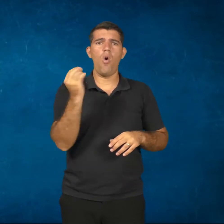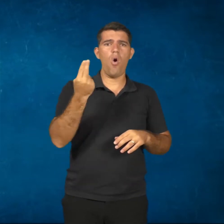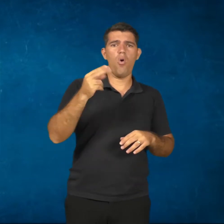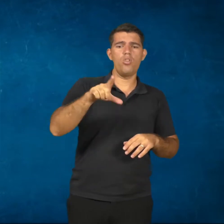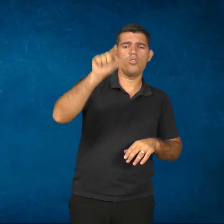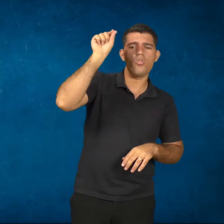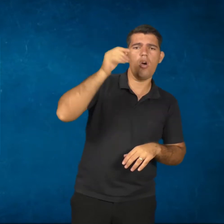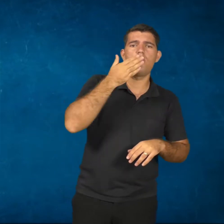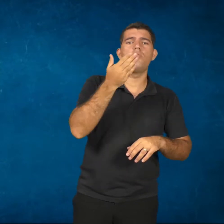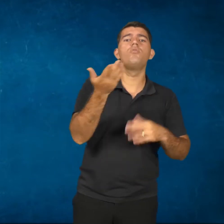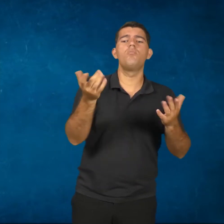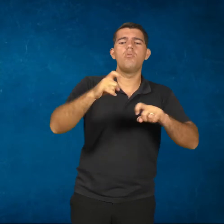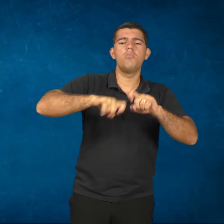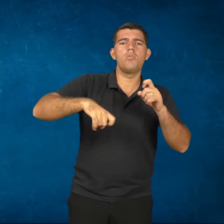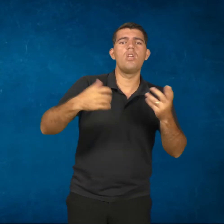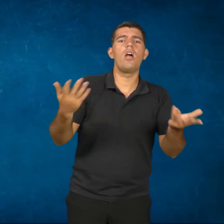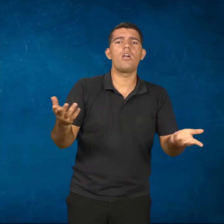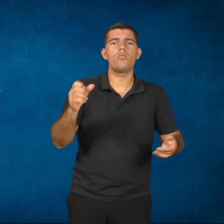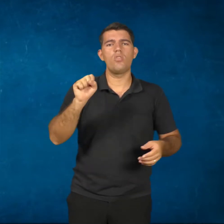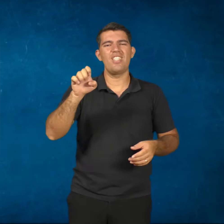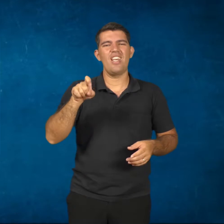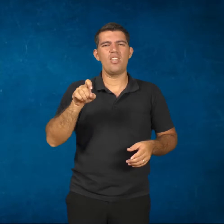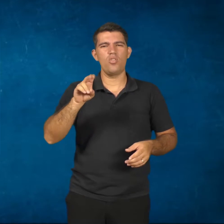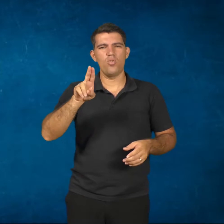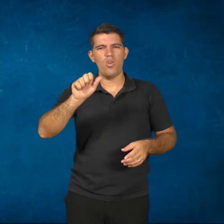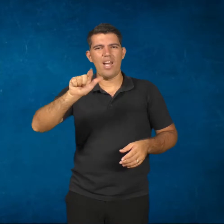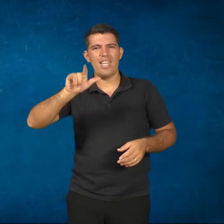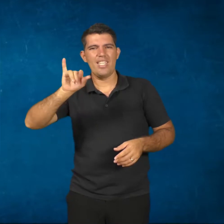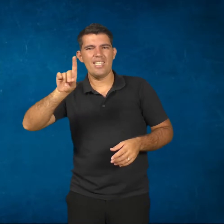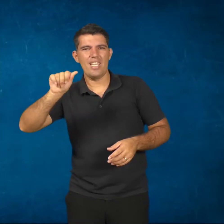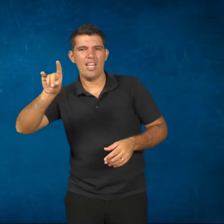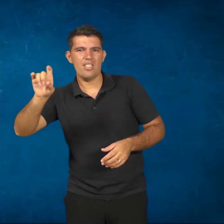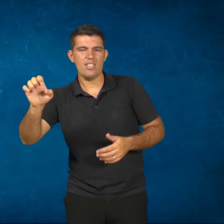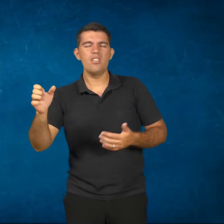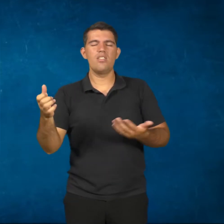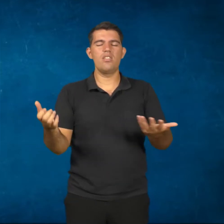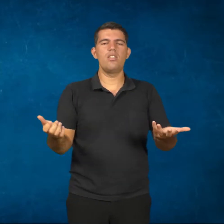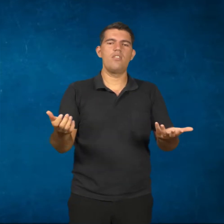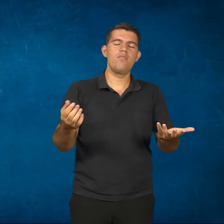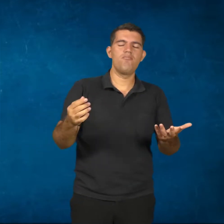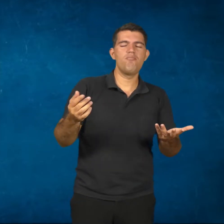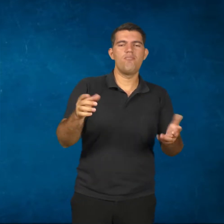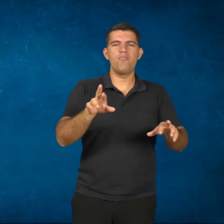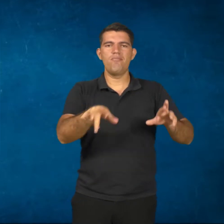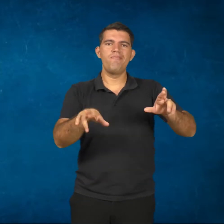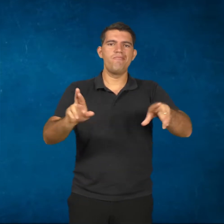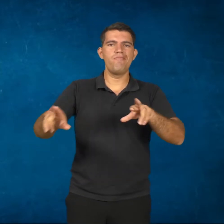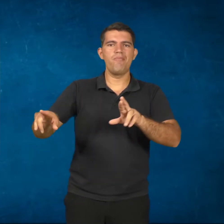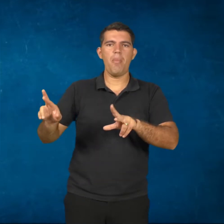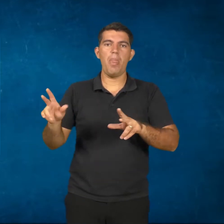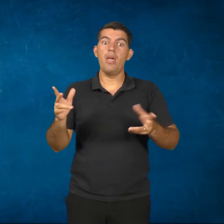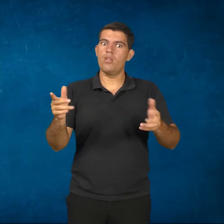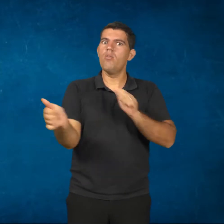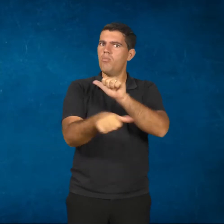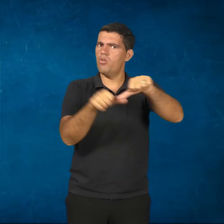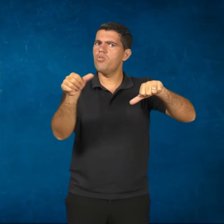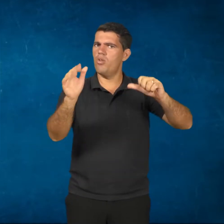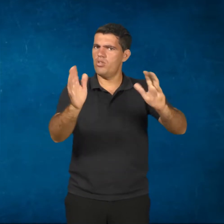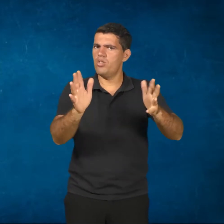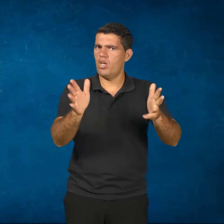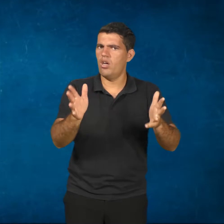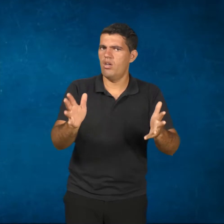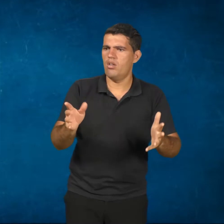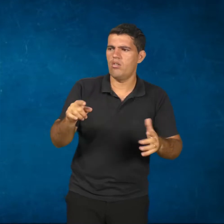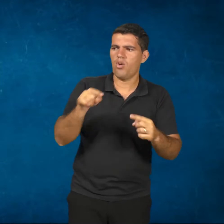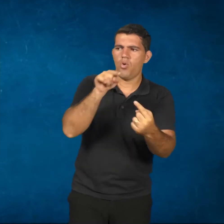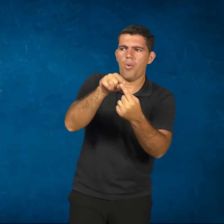orientação sexual, da sexualidade, né? Eu acho que isso realmente há uma mudança em relação a isso, né?